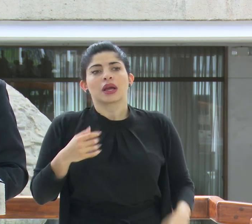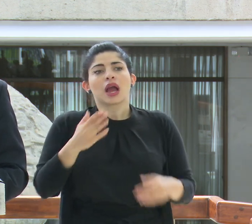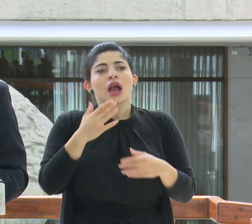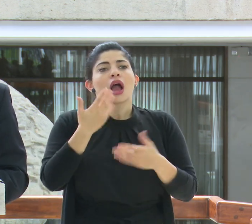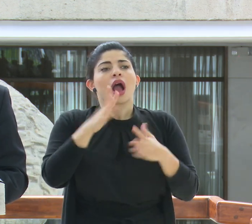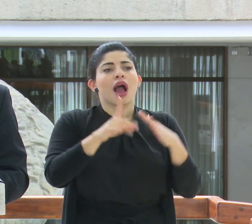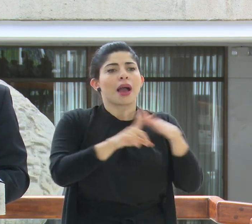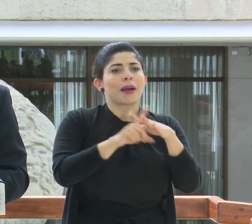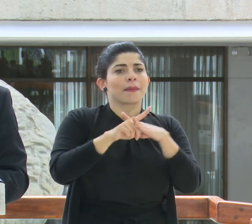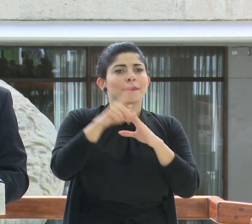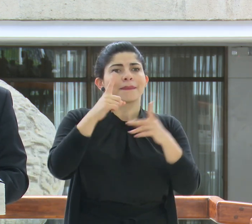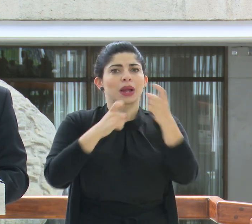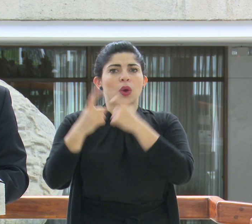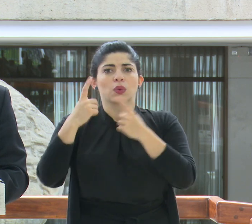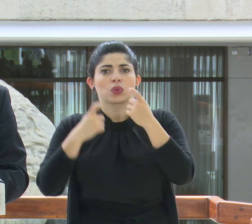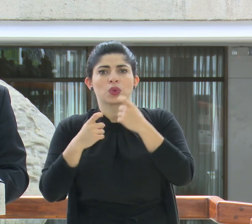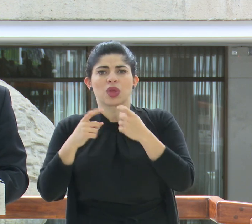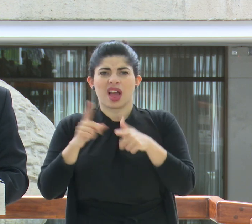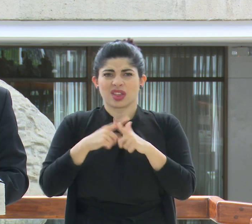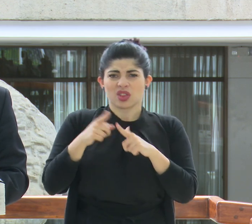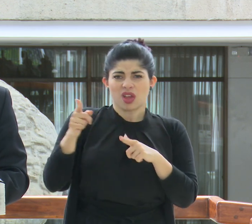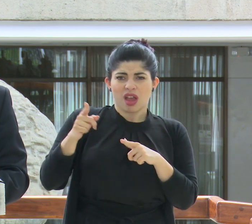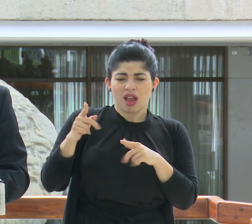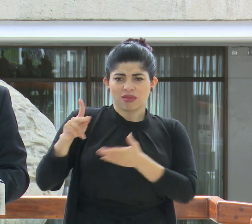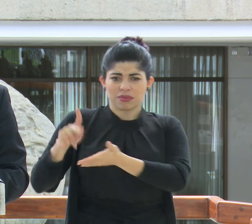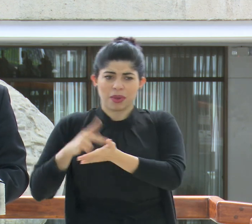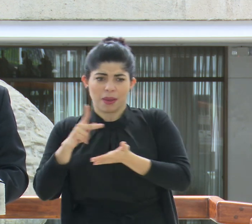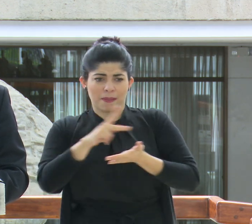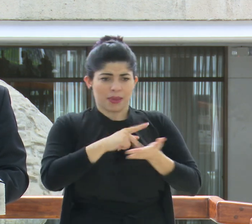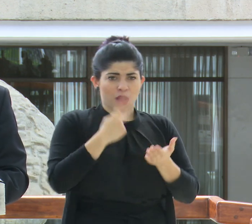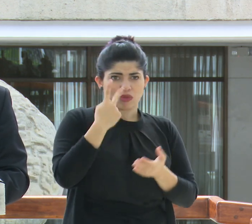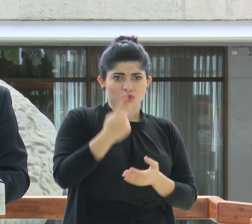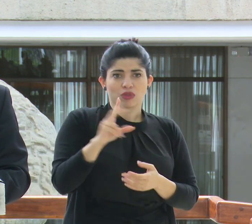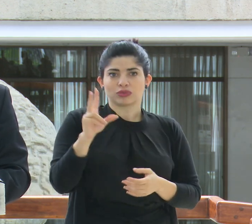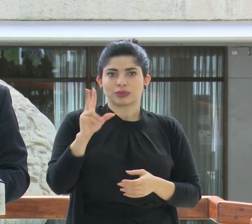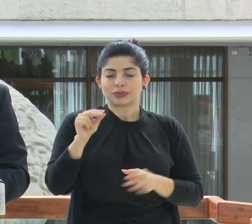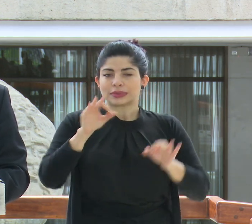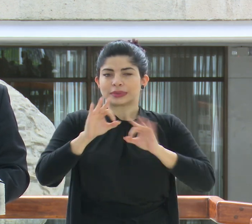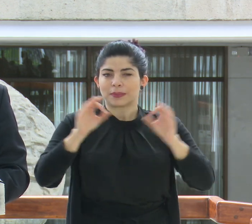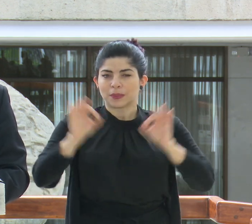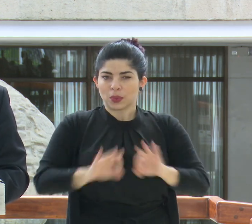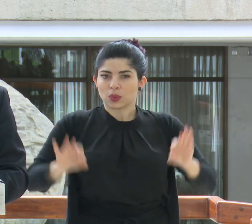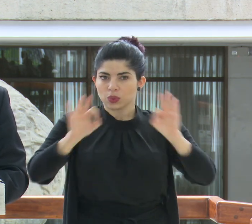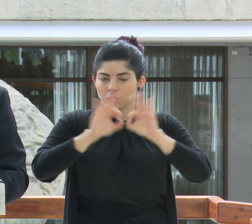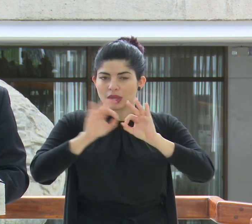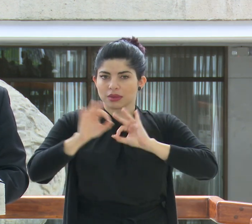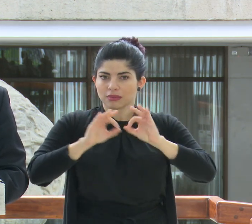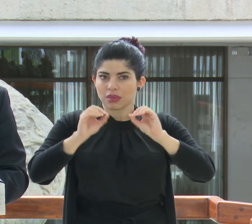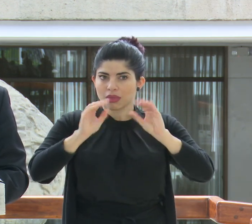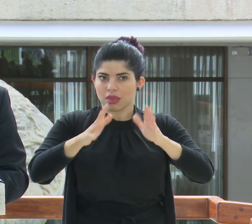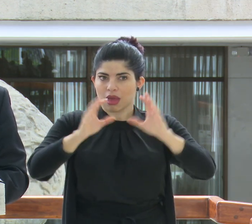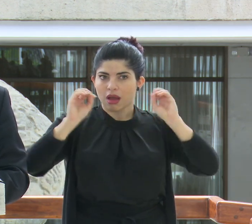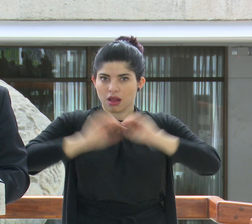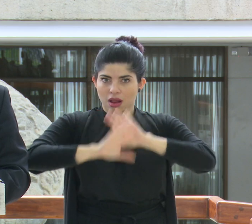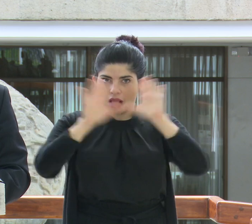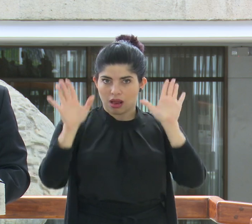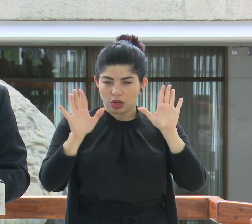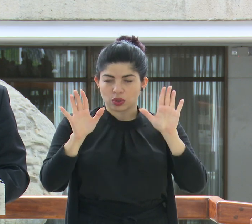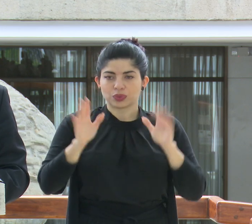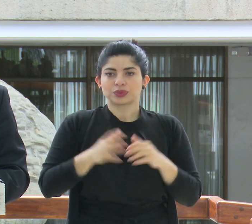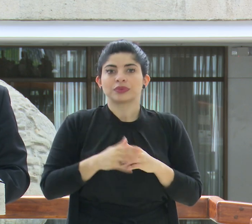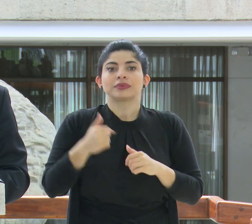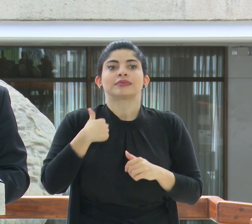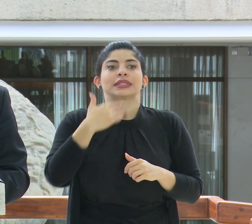porque ha surgido la pregunta de que entonces voy a estar recibiendo dos salarios. No es así, esto es importante de una vez dejarlo claro.